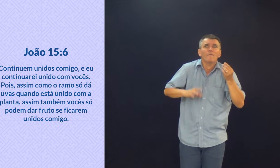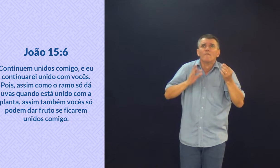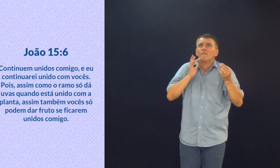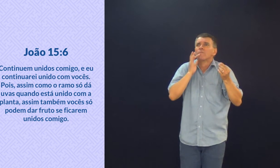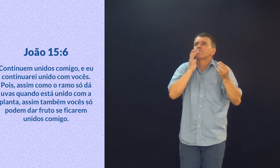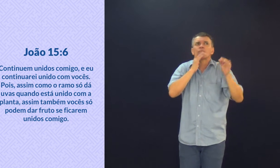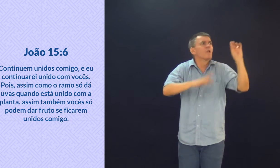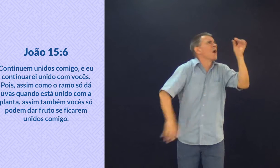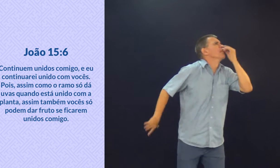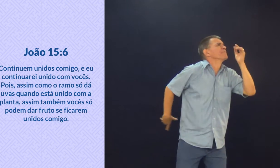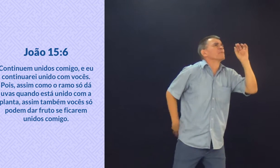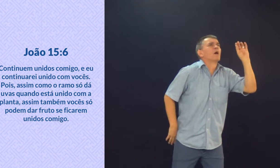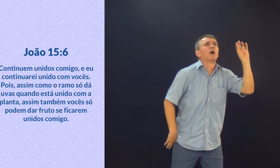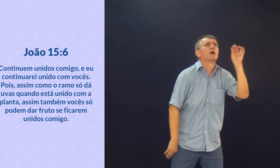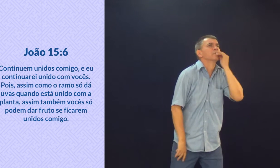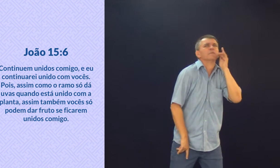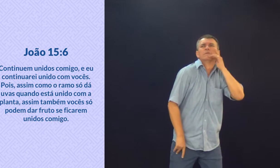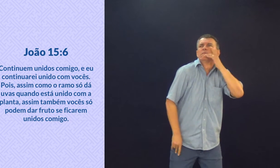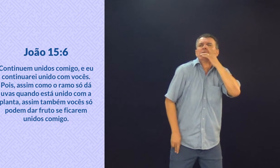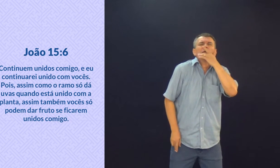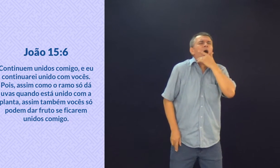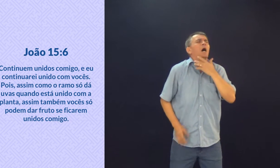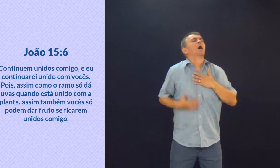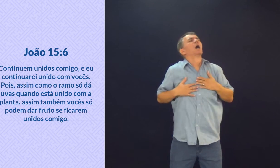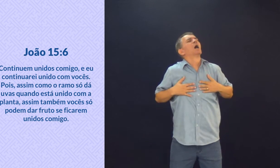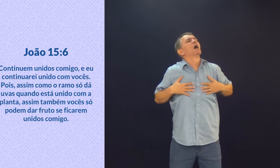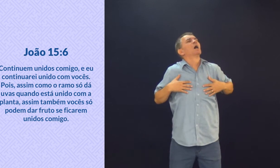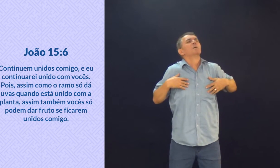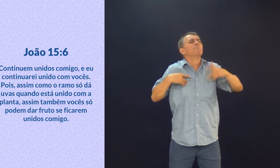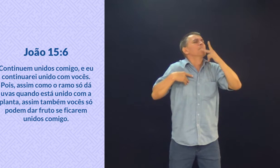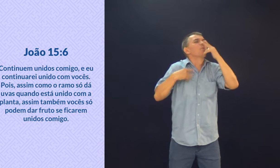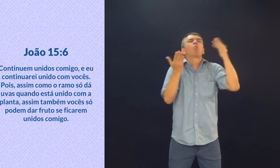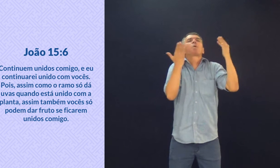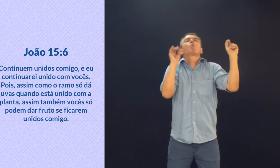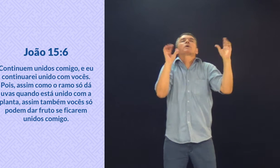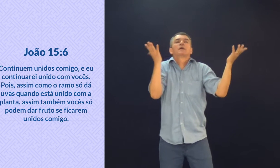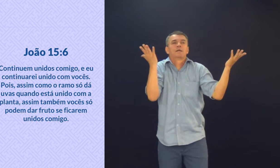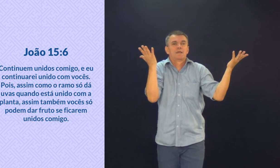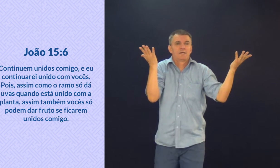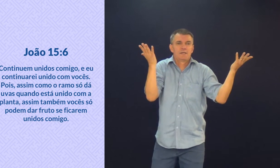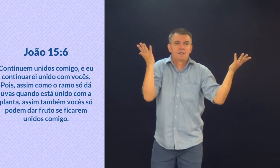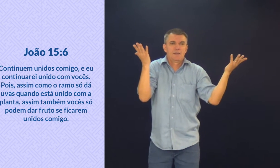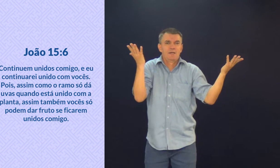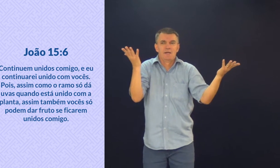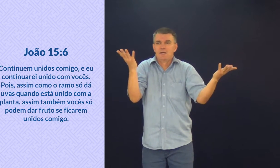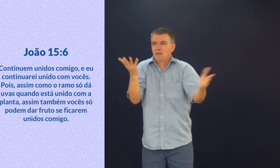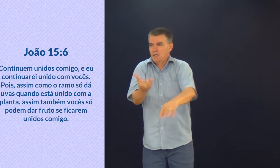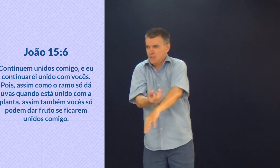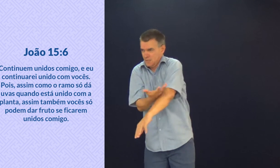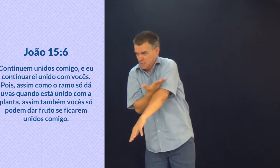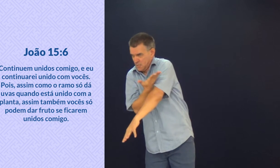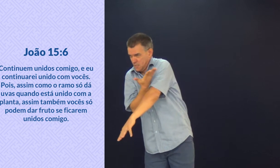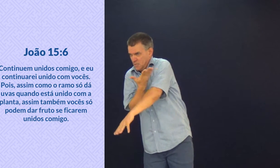está tão triste então você prova aquela uva vai ficar feliz e gosta porque há uma